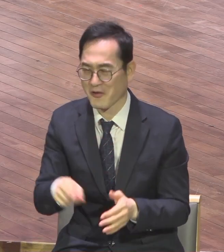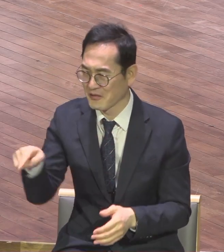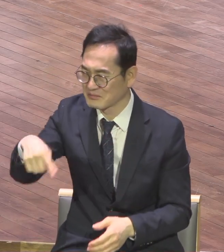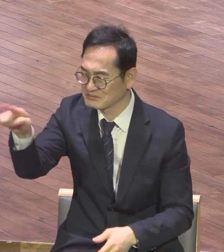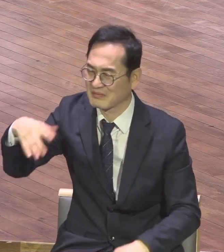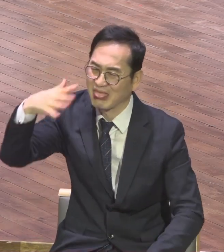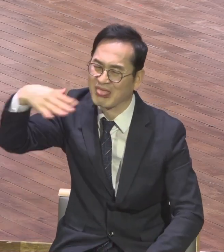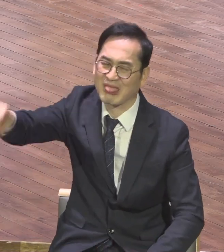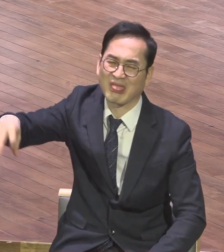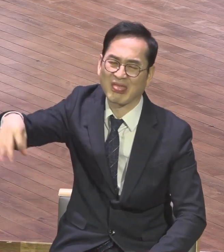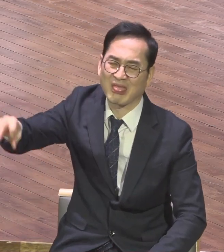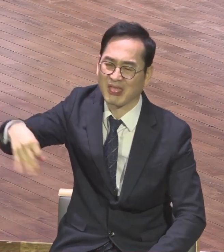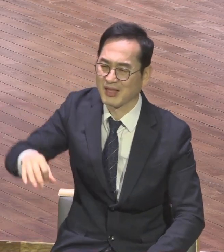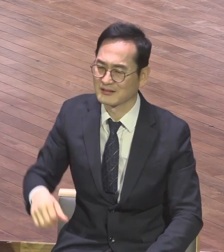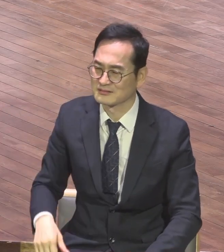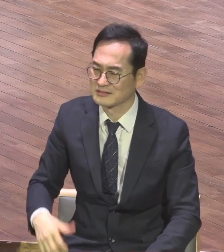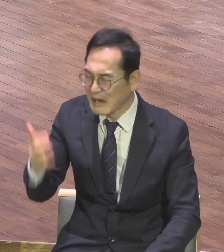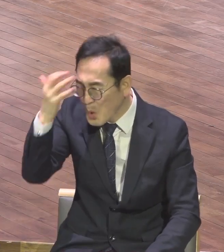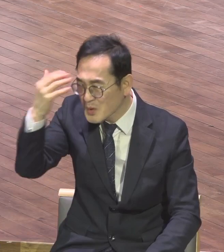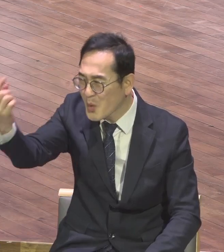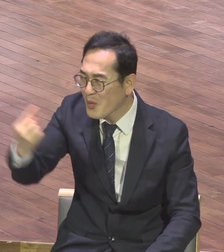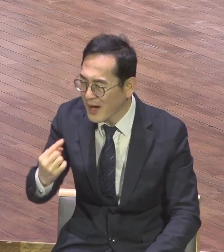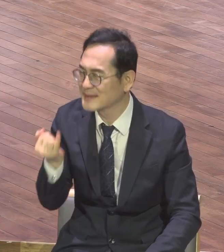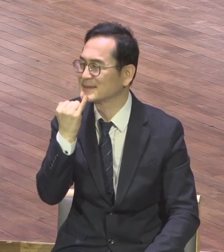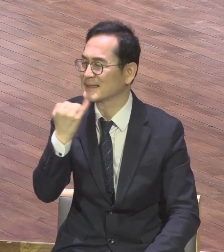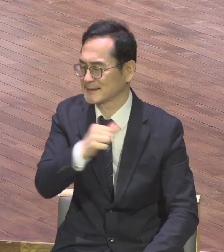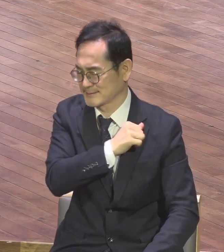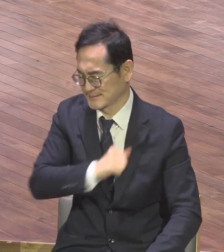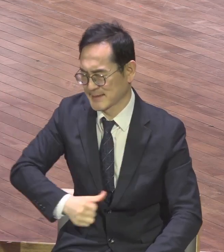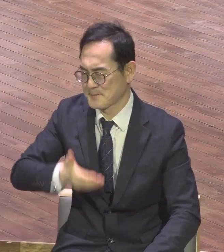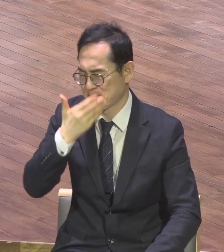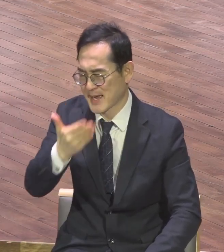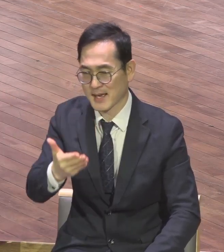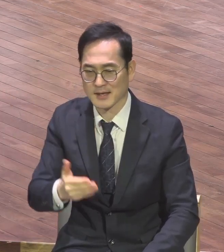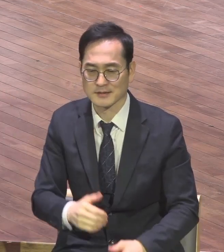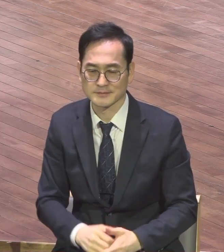이까짓건 뭐 이거 잠깐 지나가는 거 이걸 내가 못 이기겠느냐?